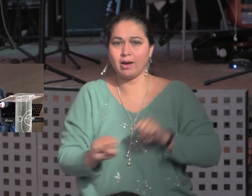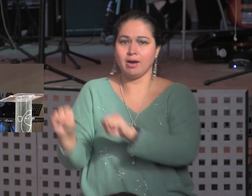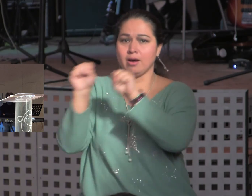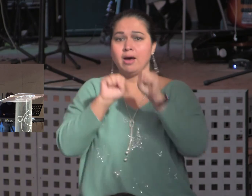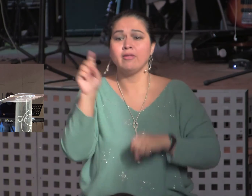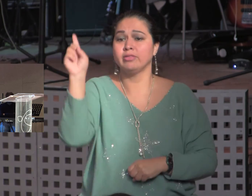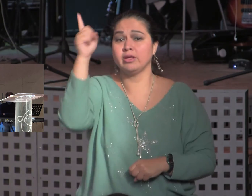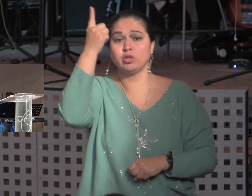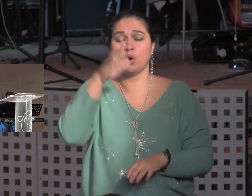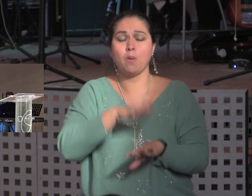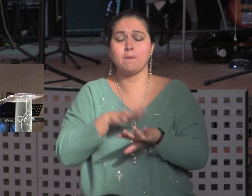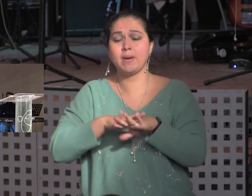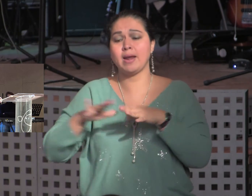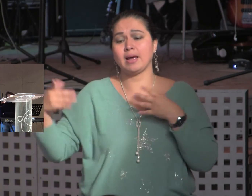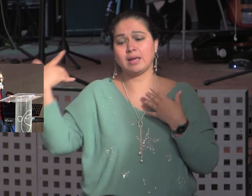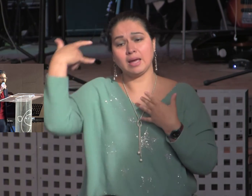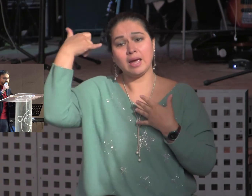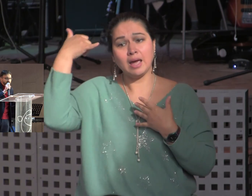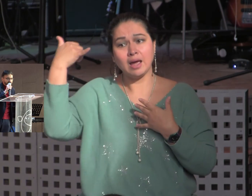poder resistir las